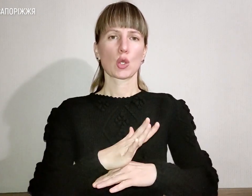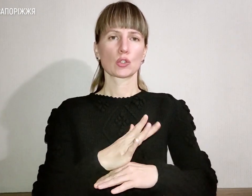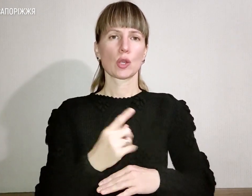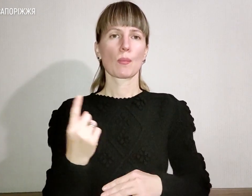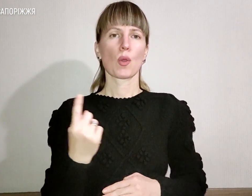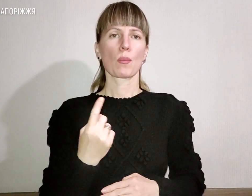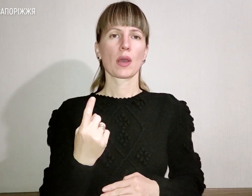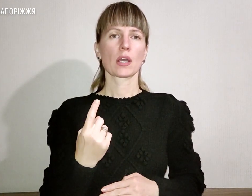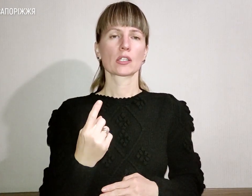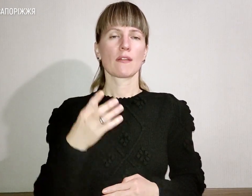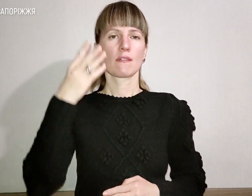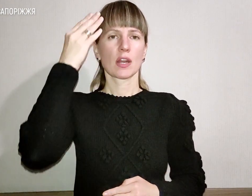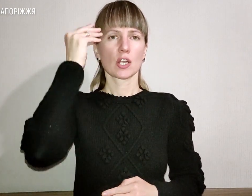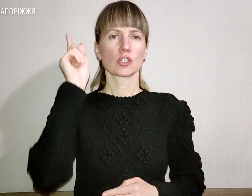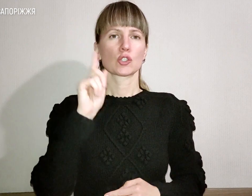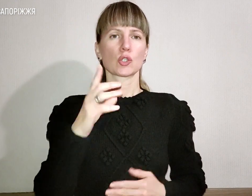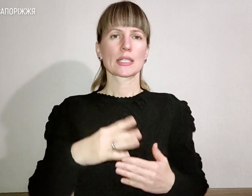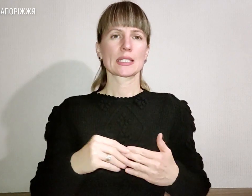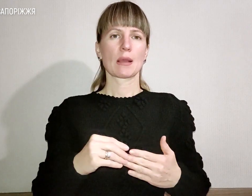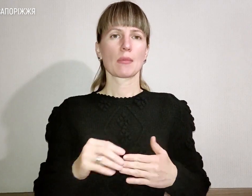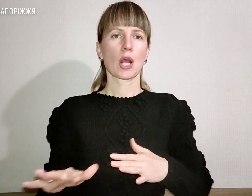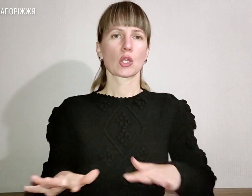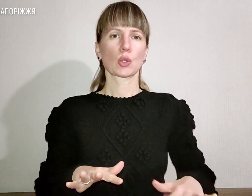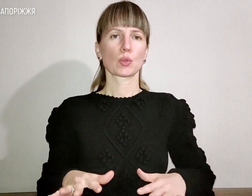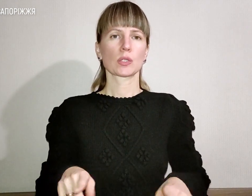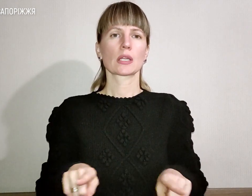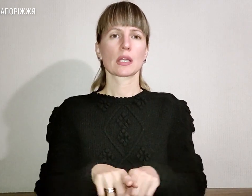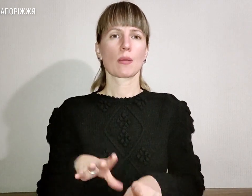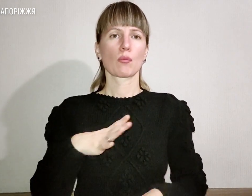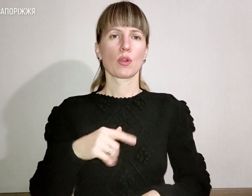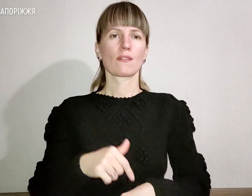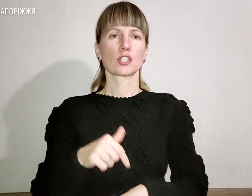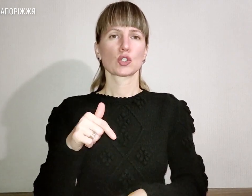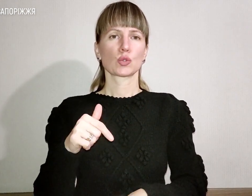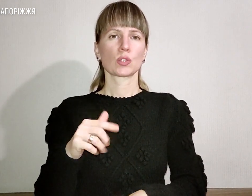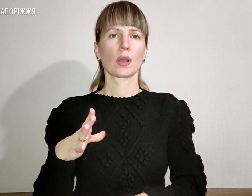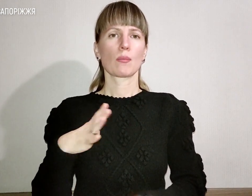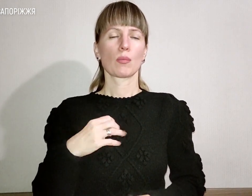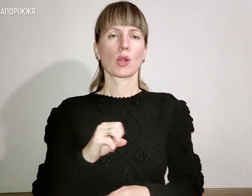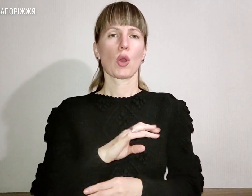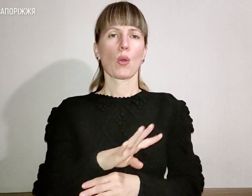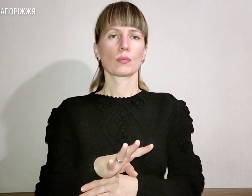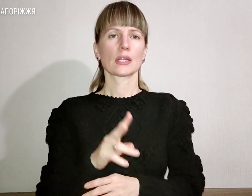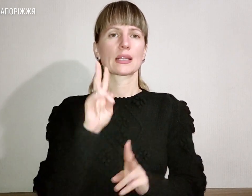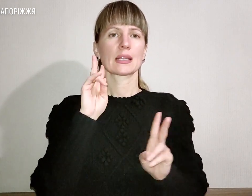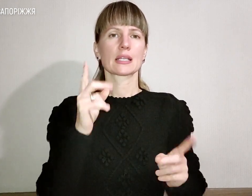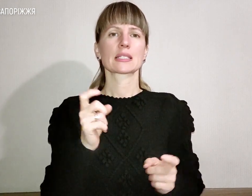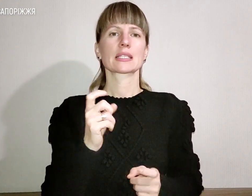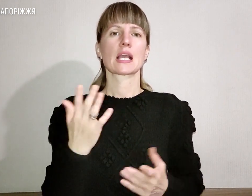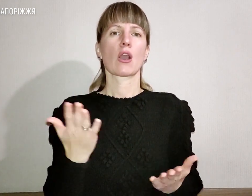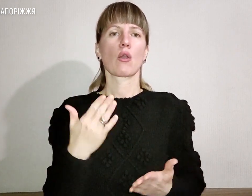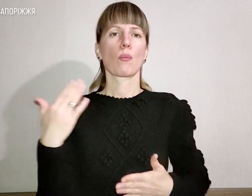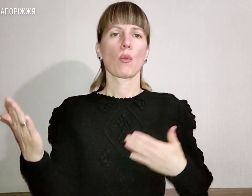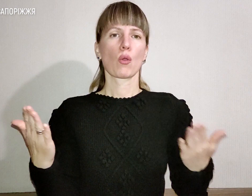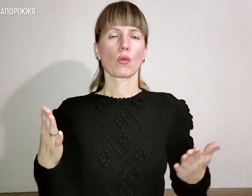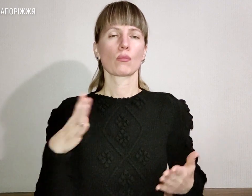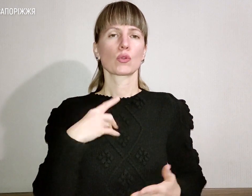По-перше, враження, що земля труситься. Таке було відчуття. Були обстріли, не знаю, з якого боку. Було чутно